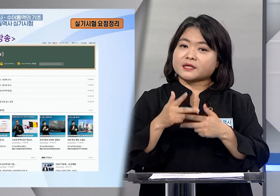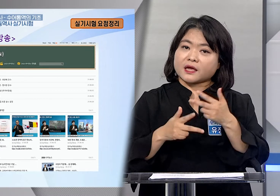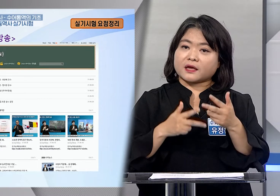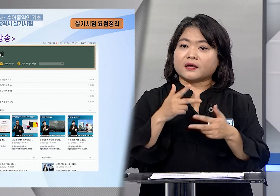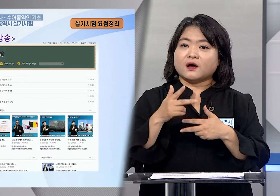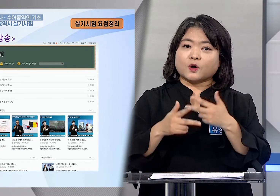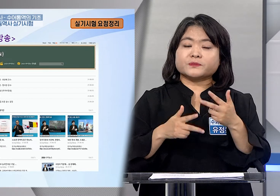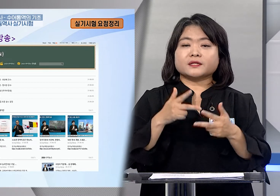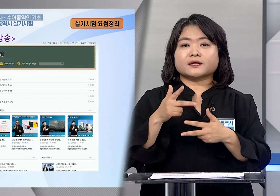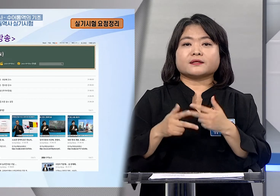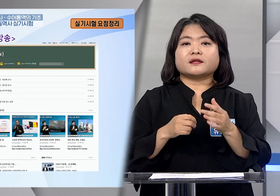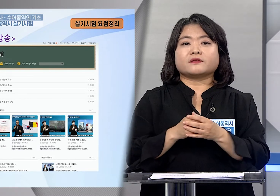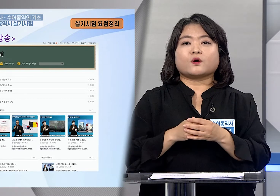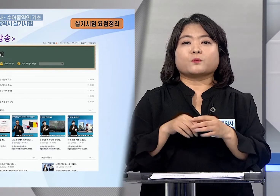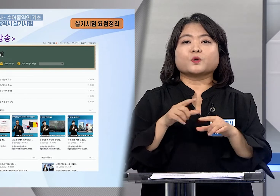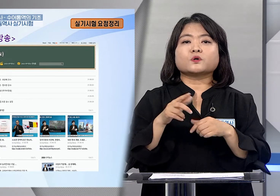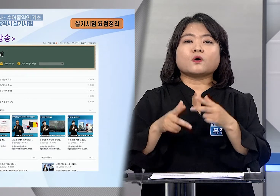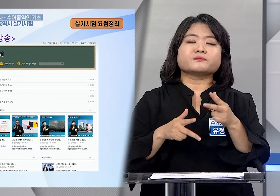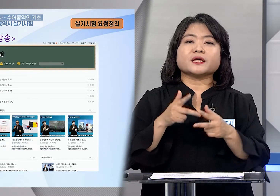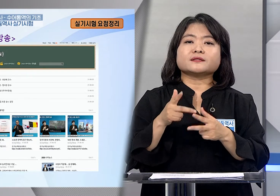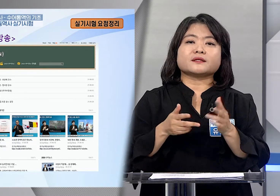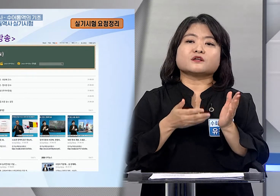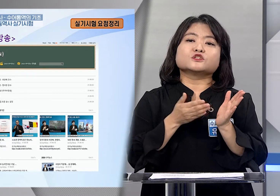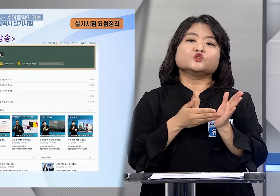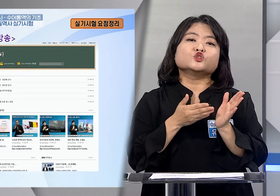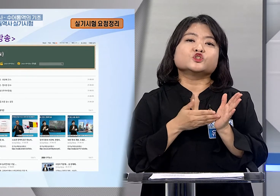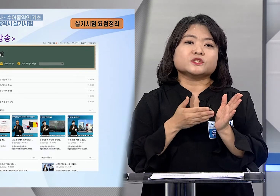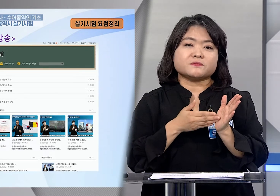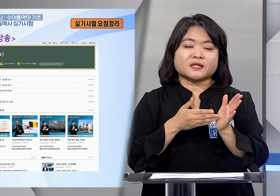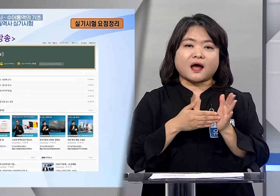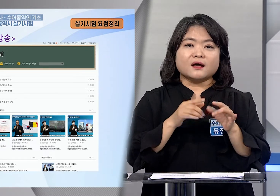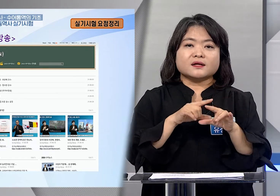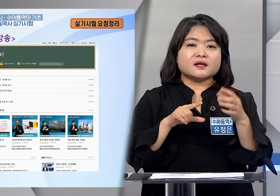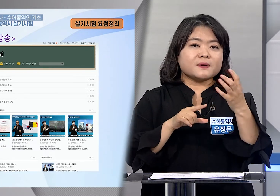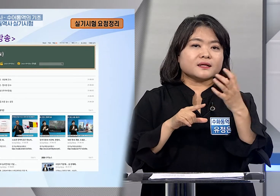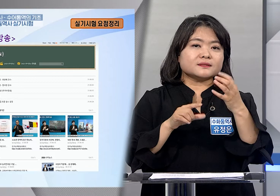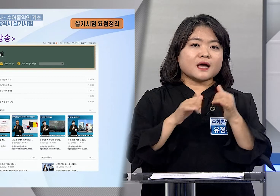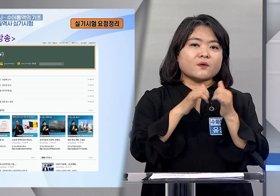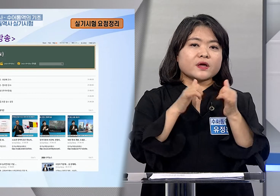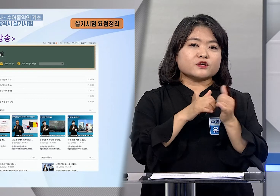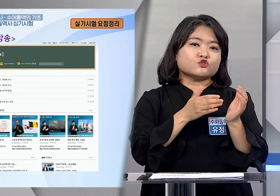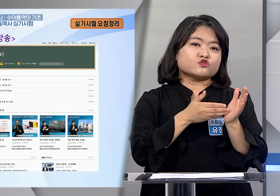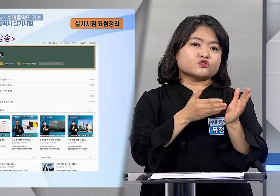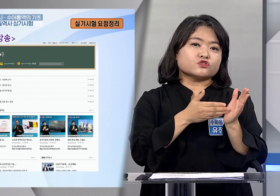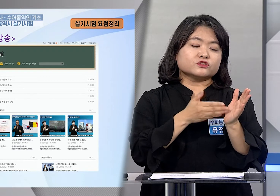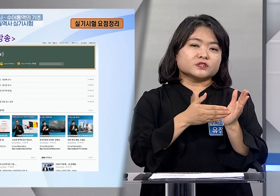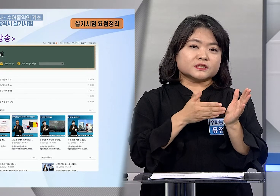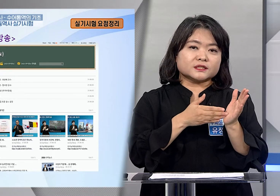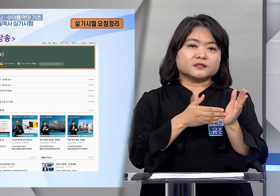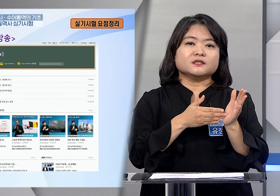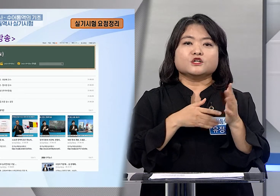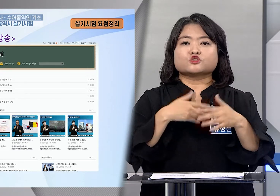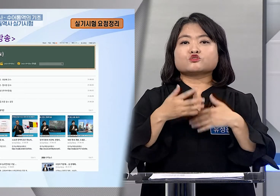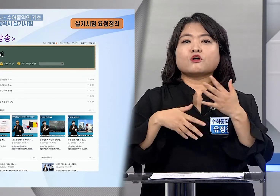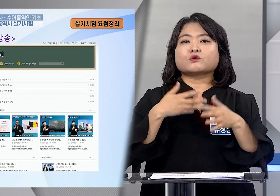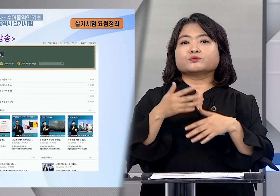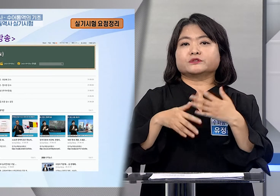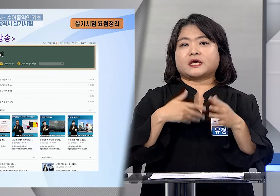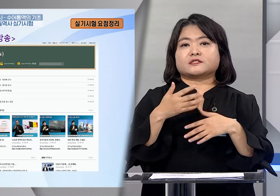이제 업데이트가 되는데요. 보통 업데이트 되는 거는 뉴스입니다. 일반 사회의 뉴스들을 수어로